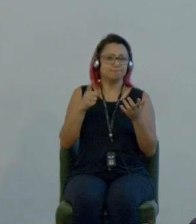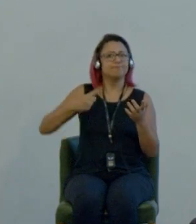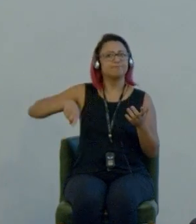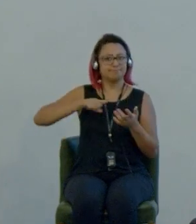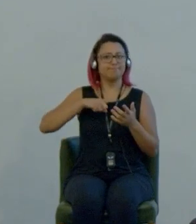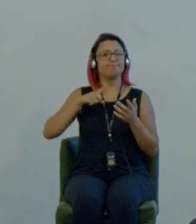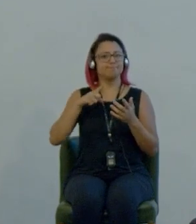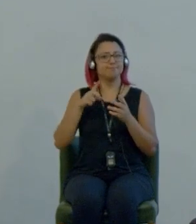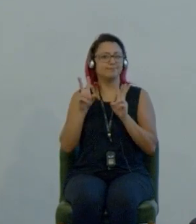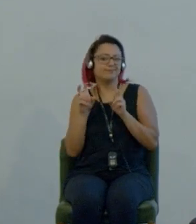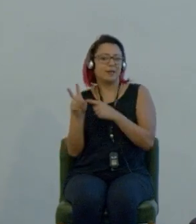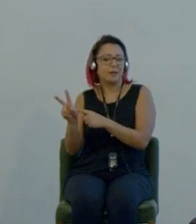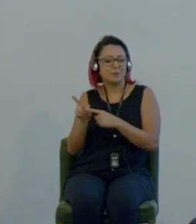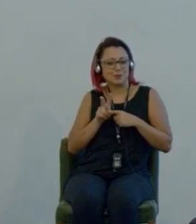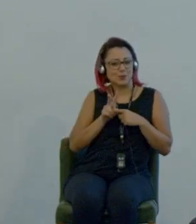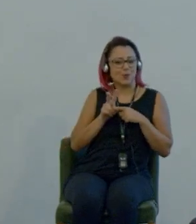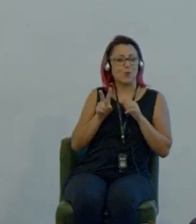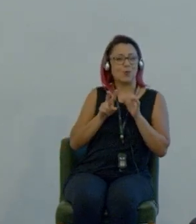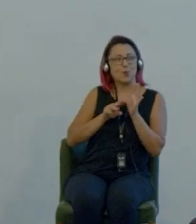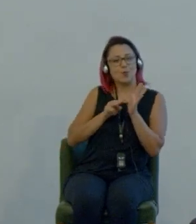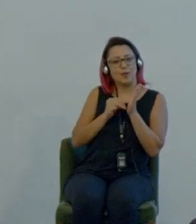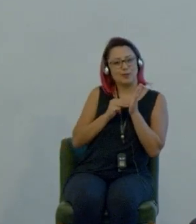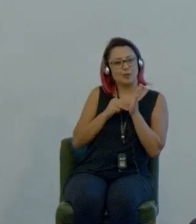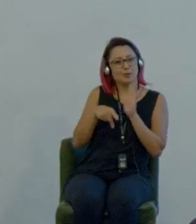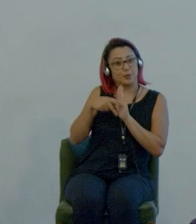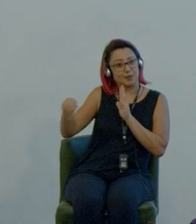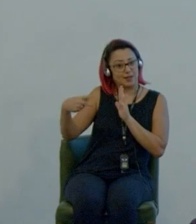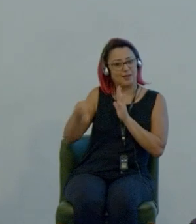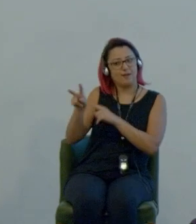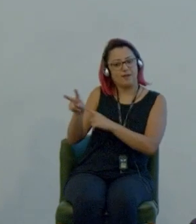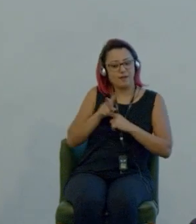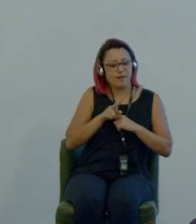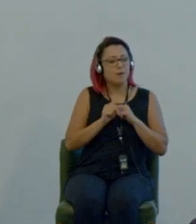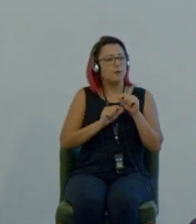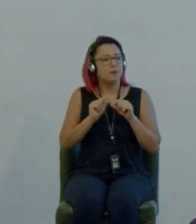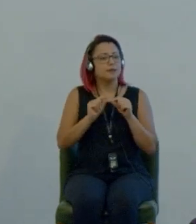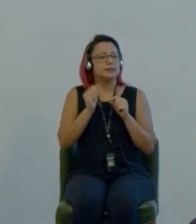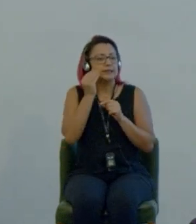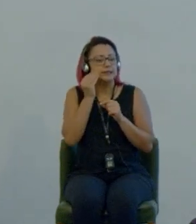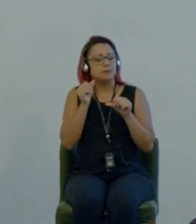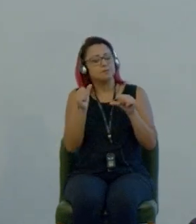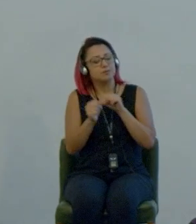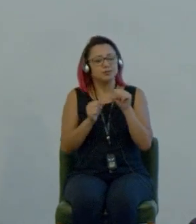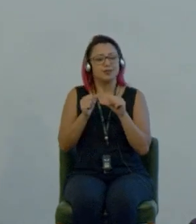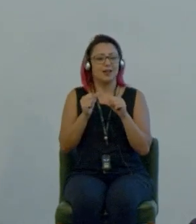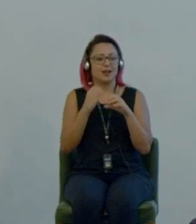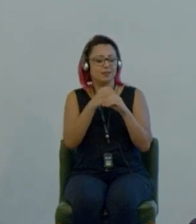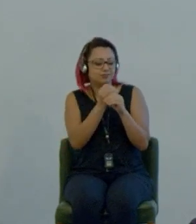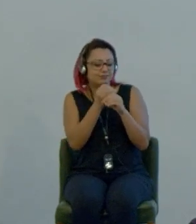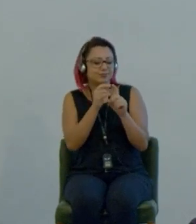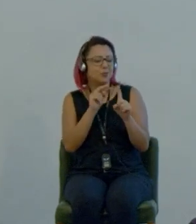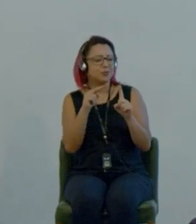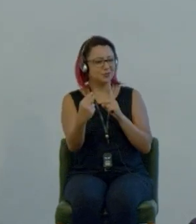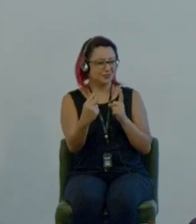Hooke une méthode qui est de changer de lenses, de changer d'optique. Et là, vous allez voir le